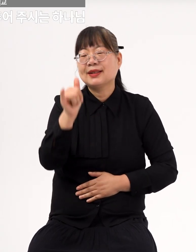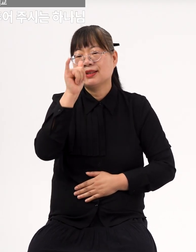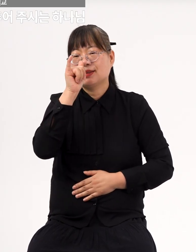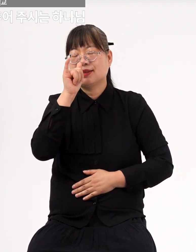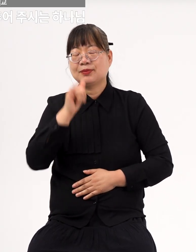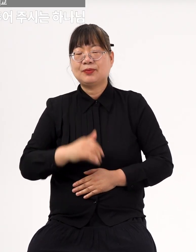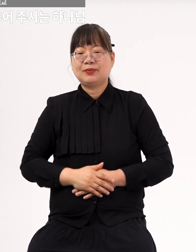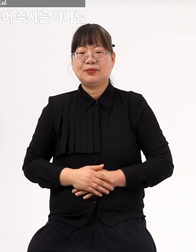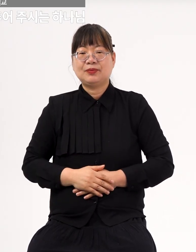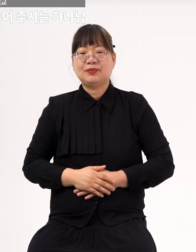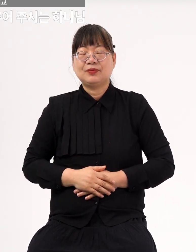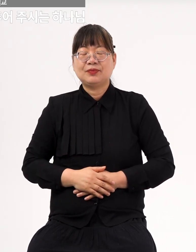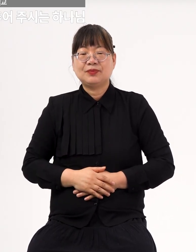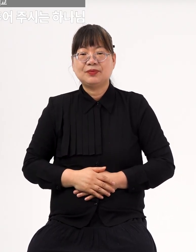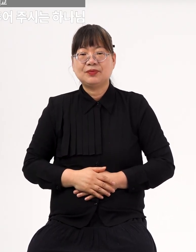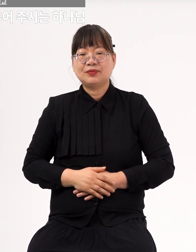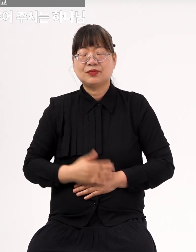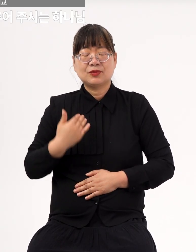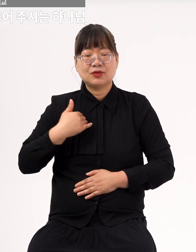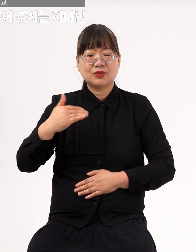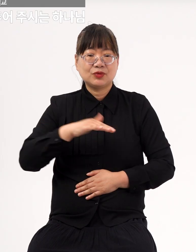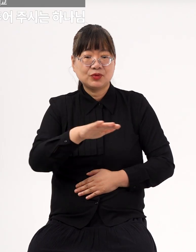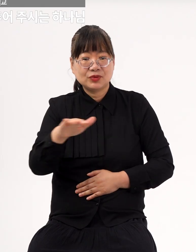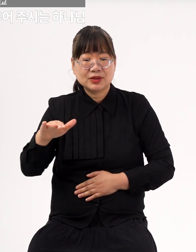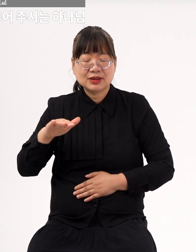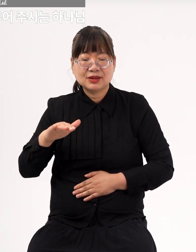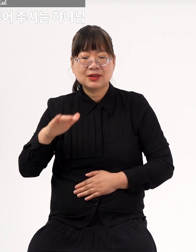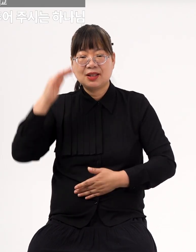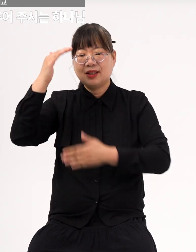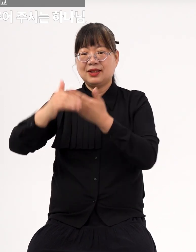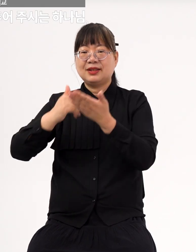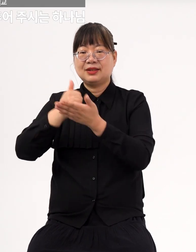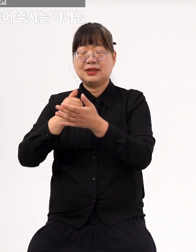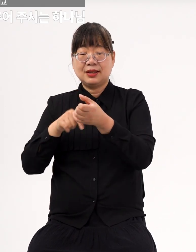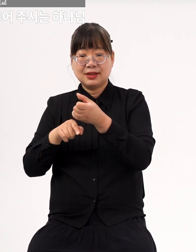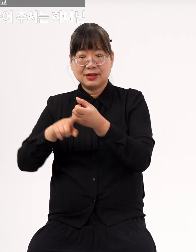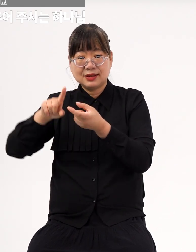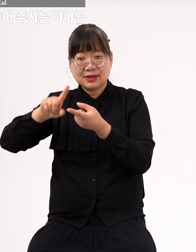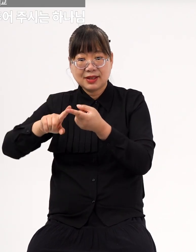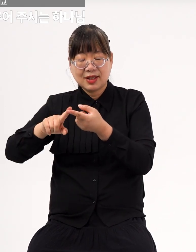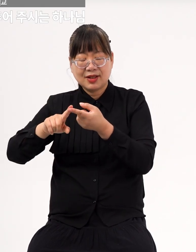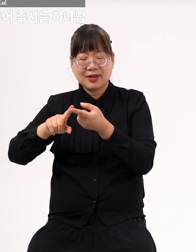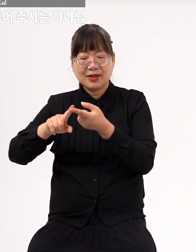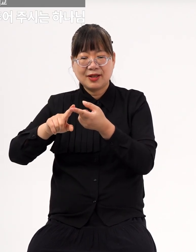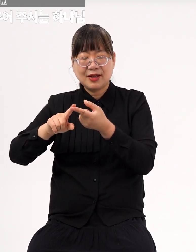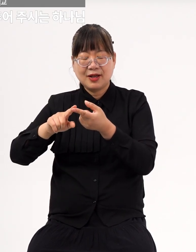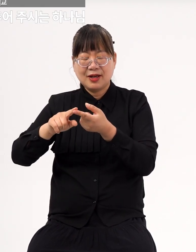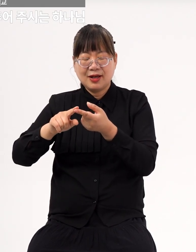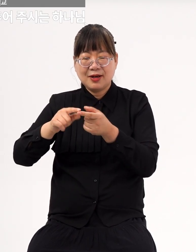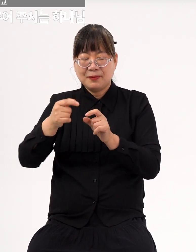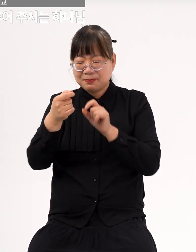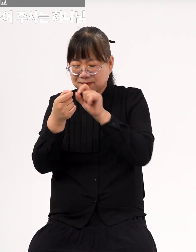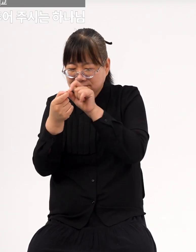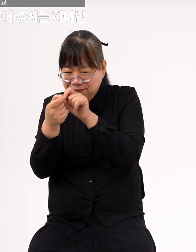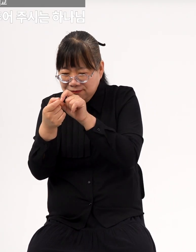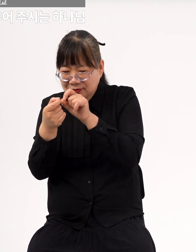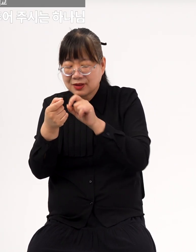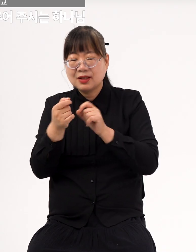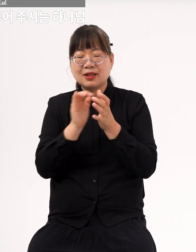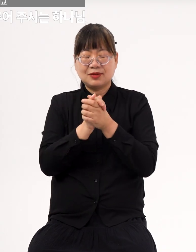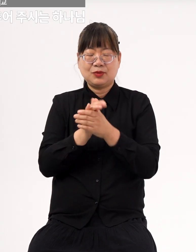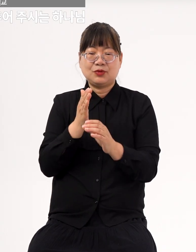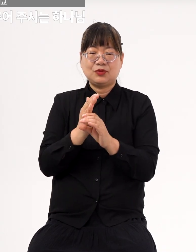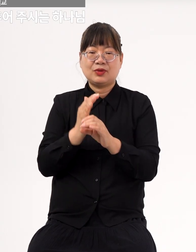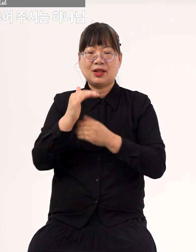생깁니다. 그래서 우리는 하나님의 뜻에 밀착해서 기도